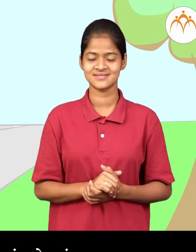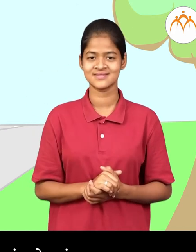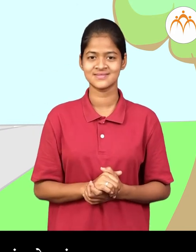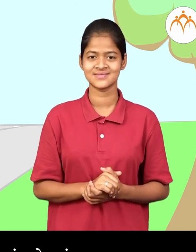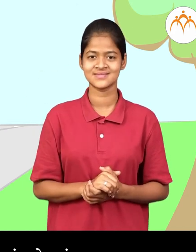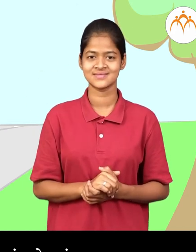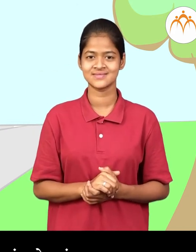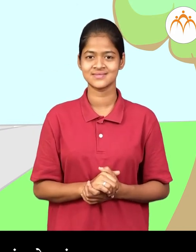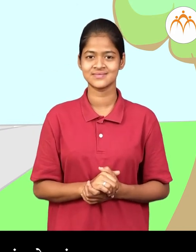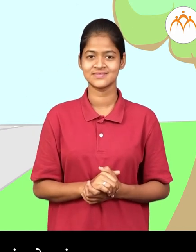रिश्ते